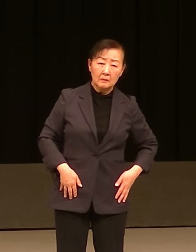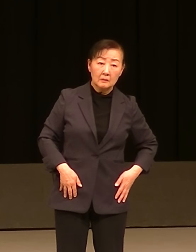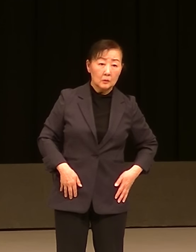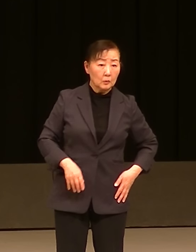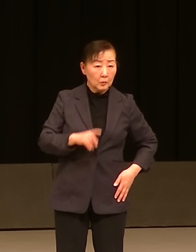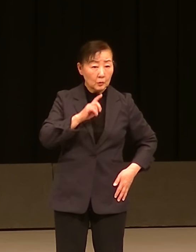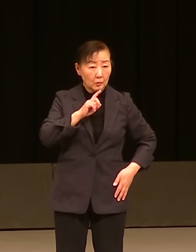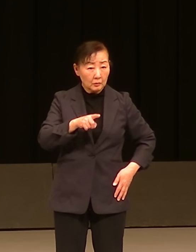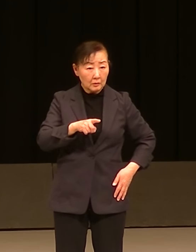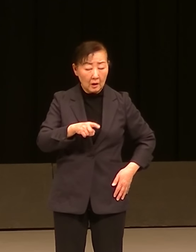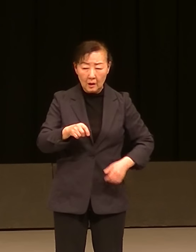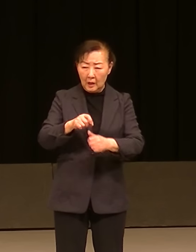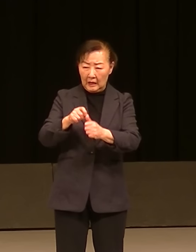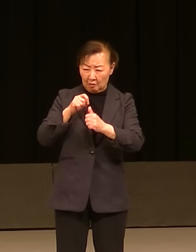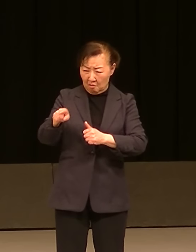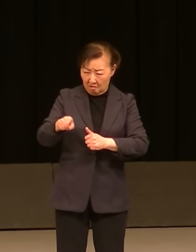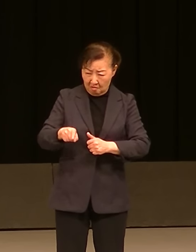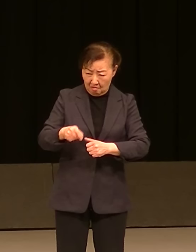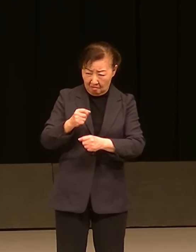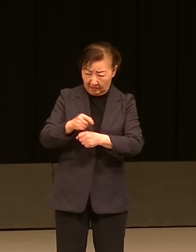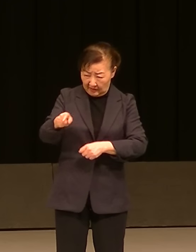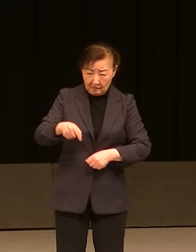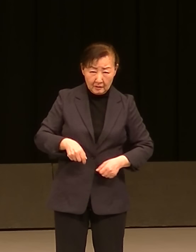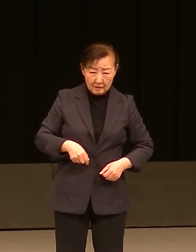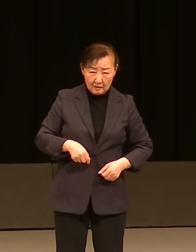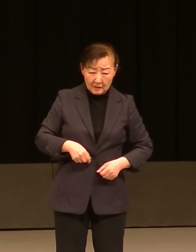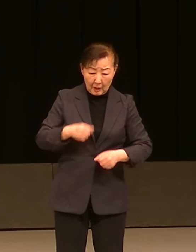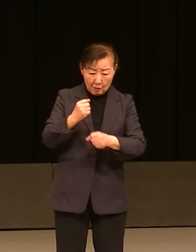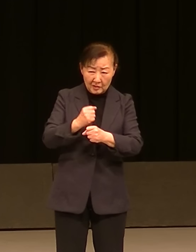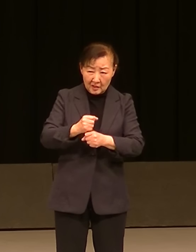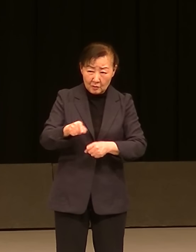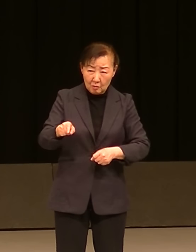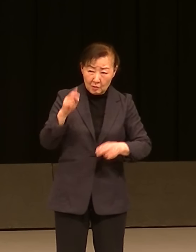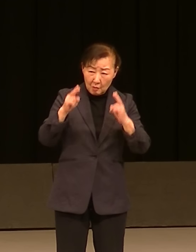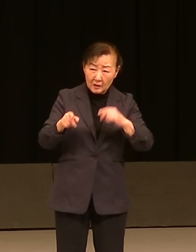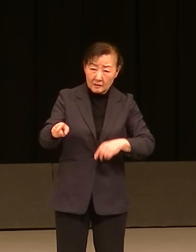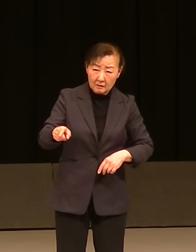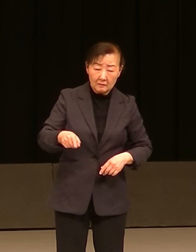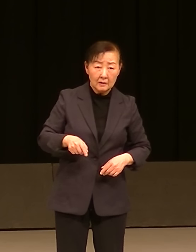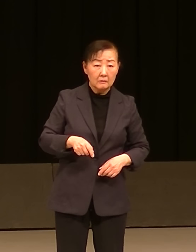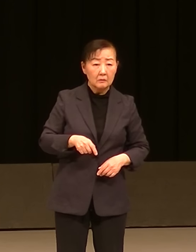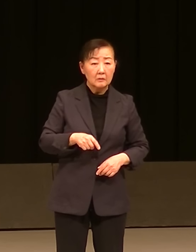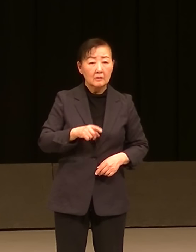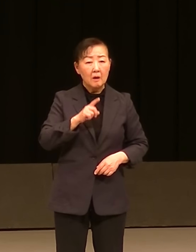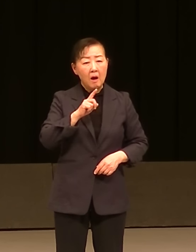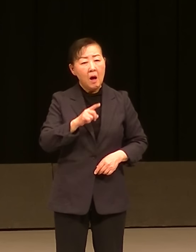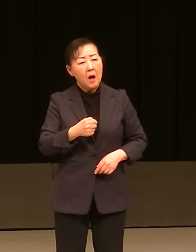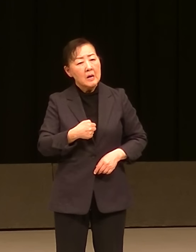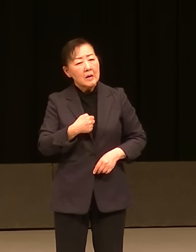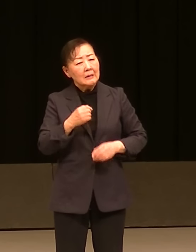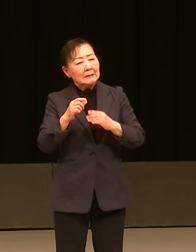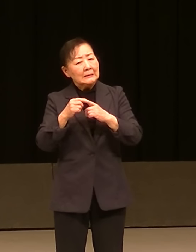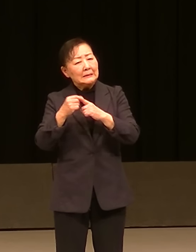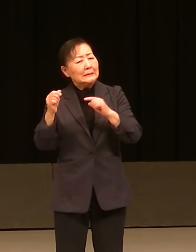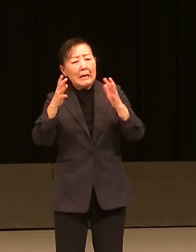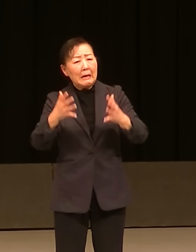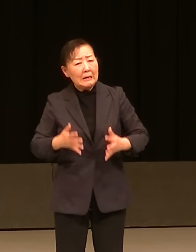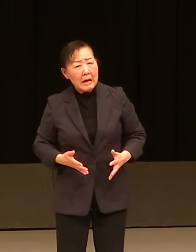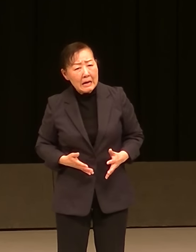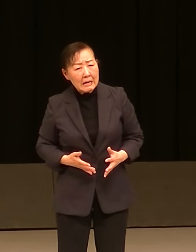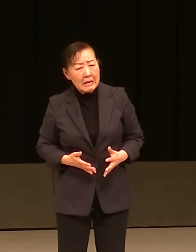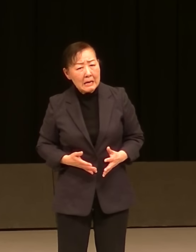う、雇用を生み出してるぜ、しかも製造業だよっていうような言い方をする無神経さ、というのはちょっと